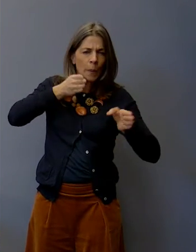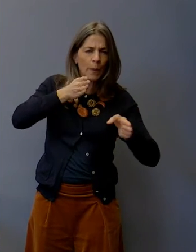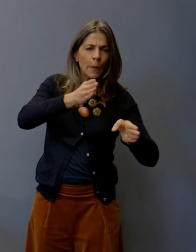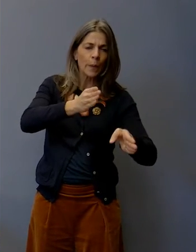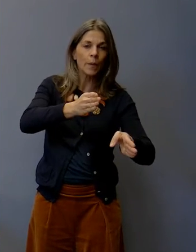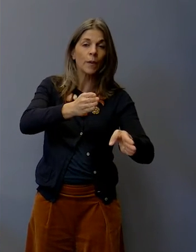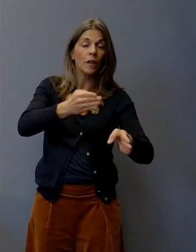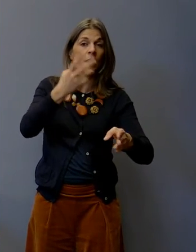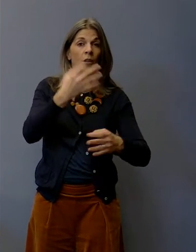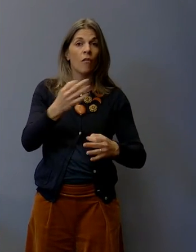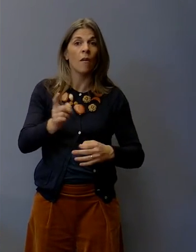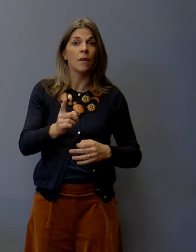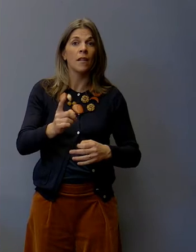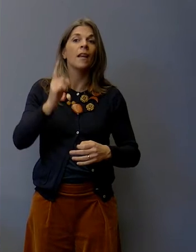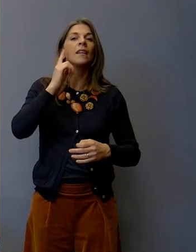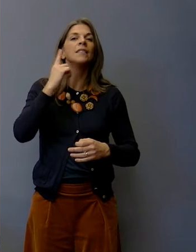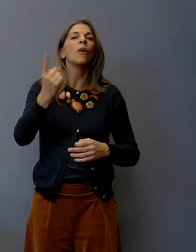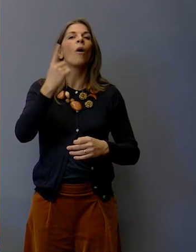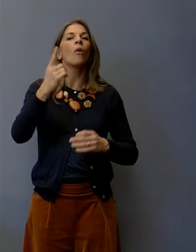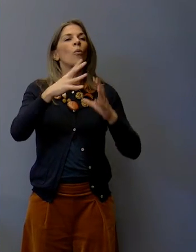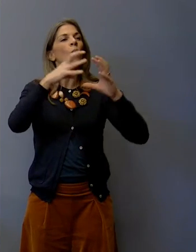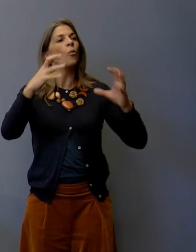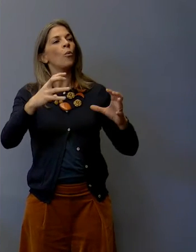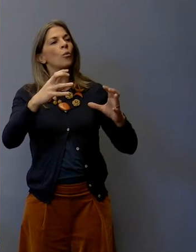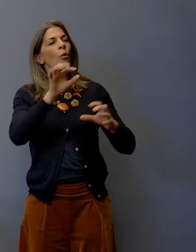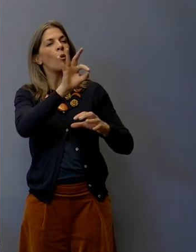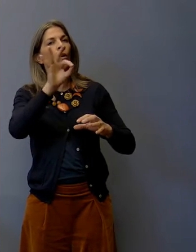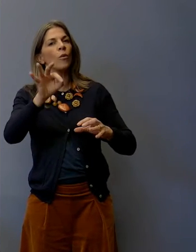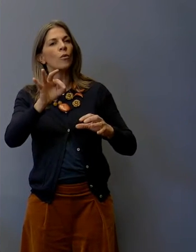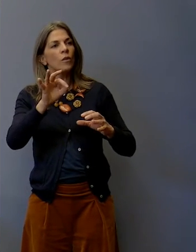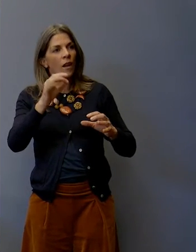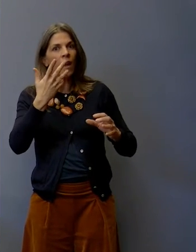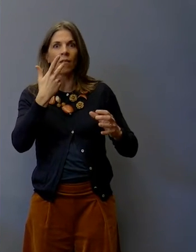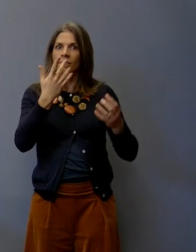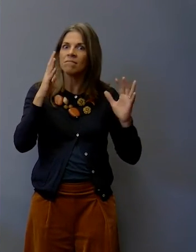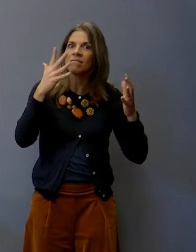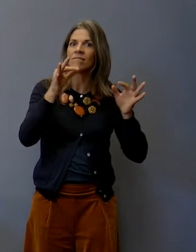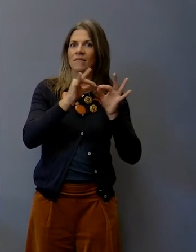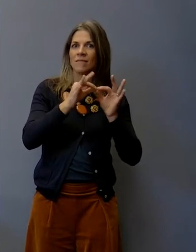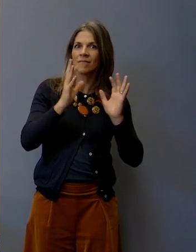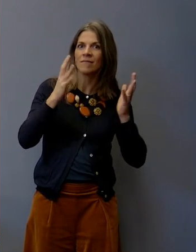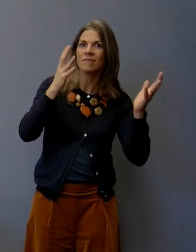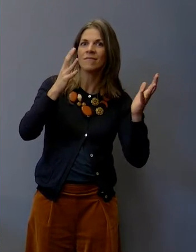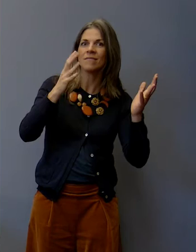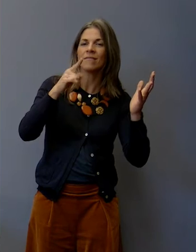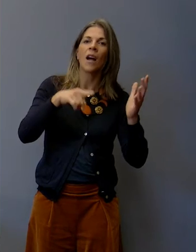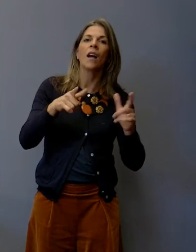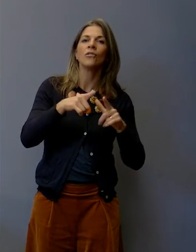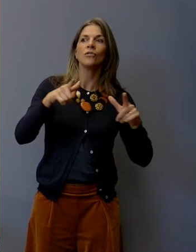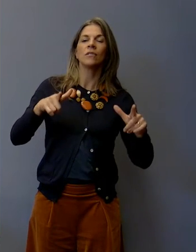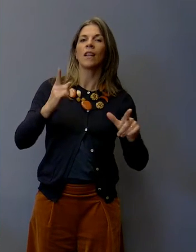se qualche imprenditore plaude e se qualche imprenditore plaude la città deve stare